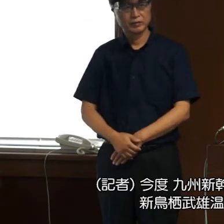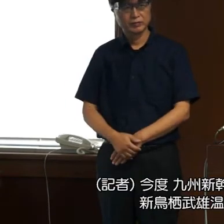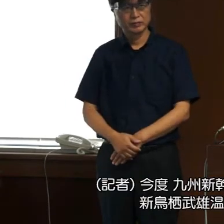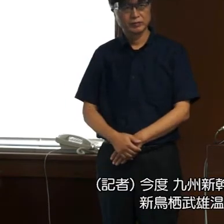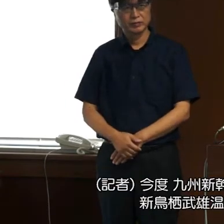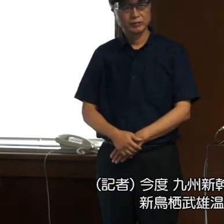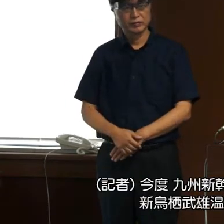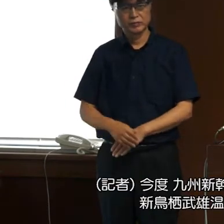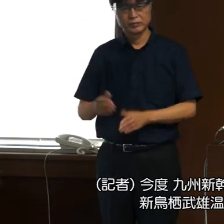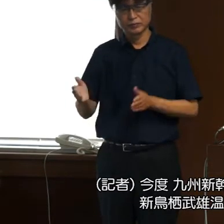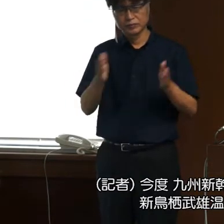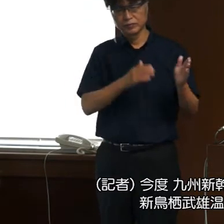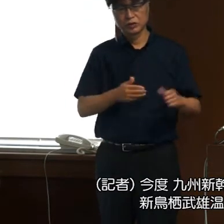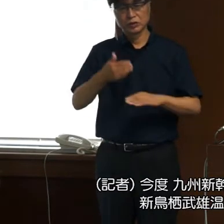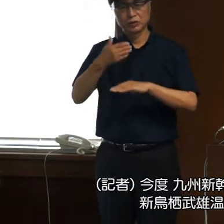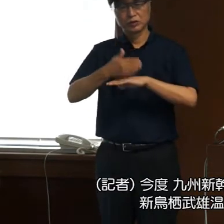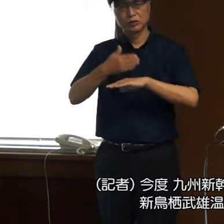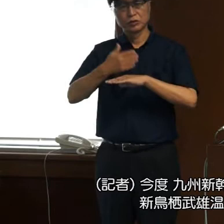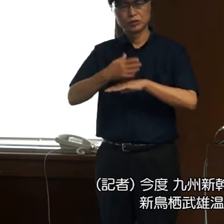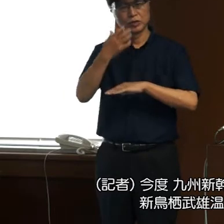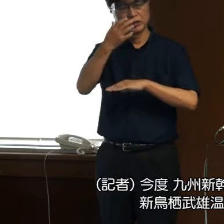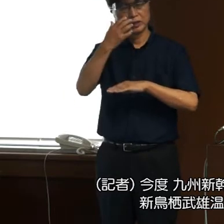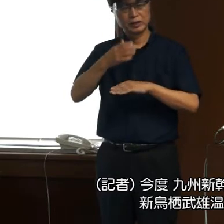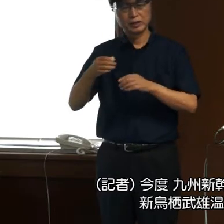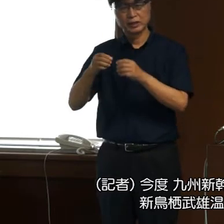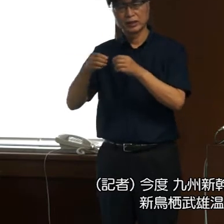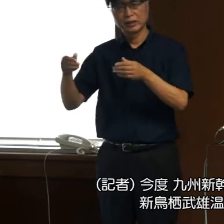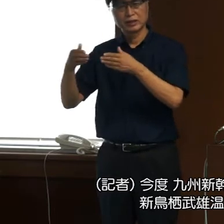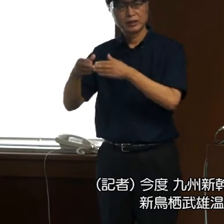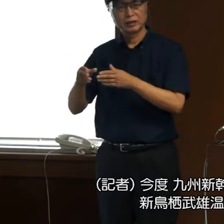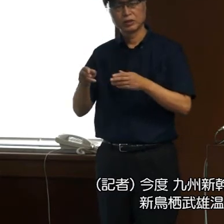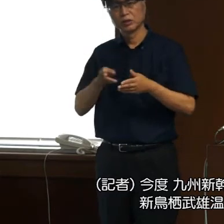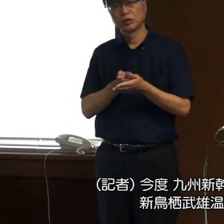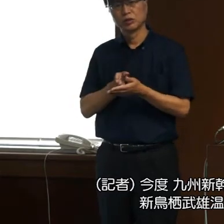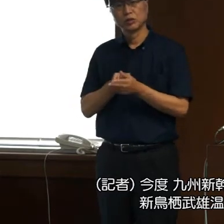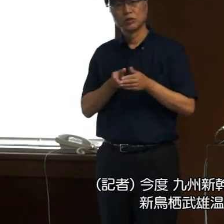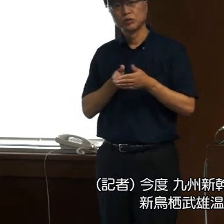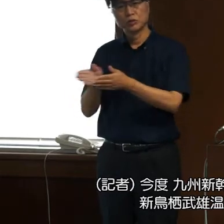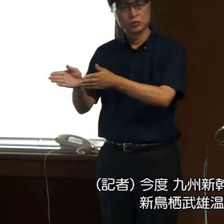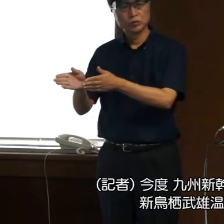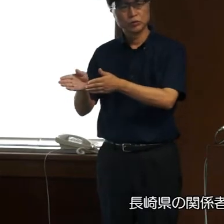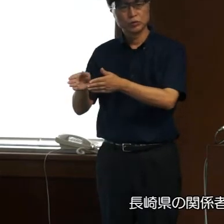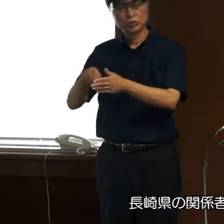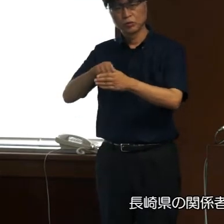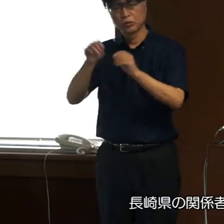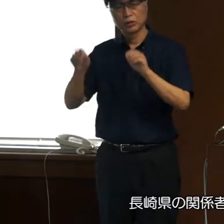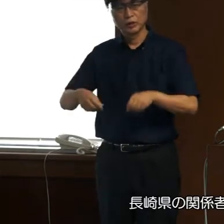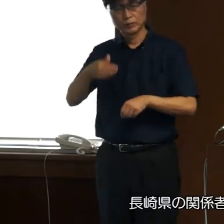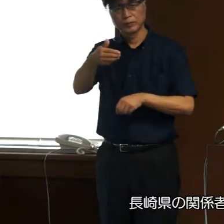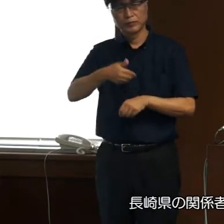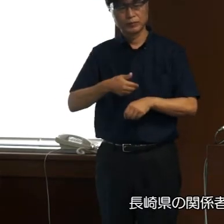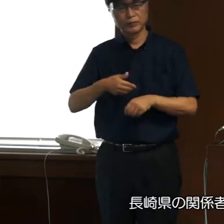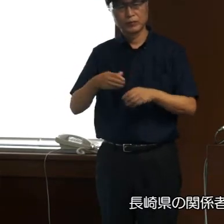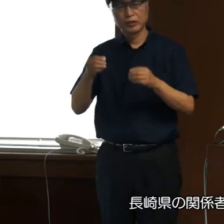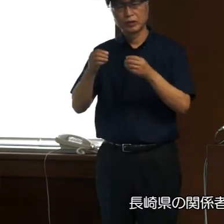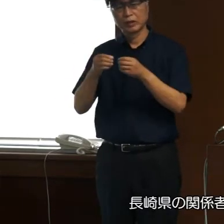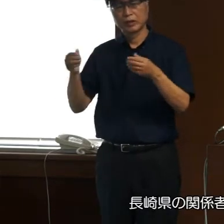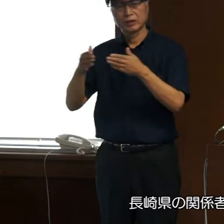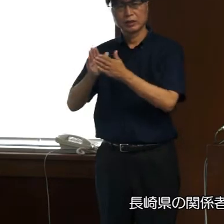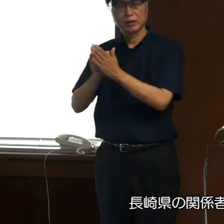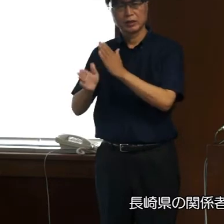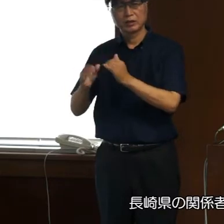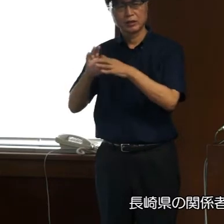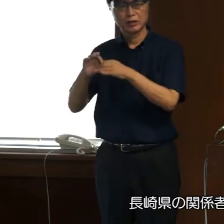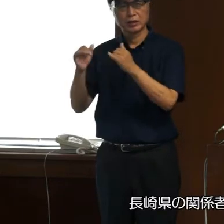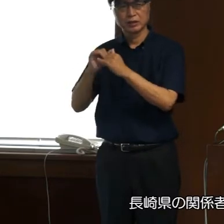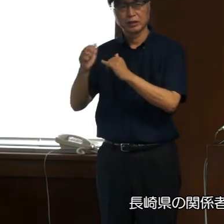今度は九州新幹線長崎ルートの新都市武雄温泉間についてお尋ねします。長崎県の関係者、知事や